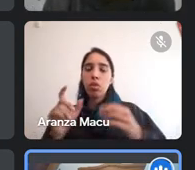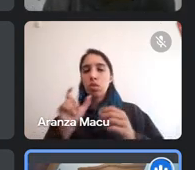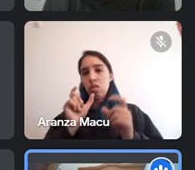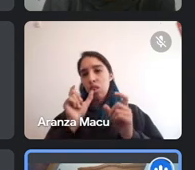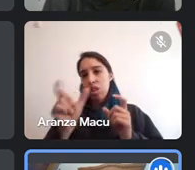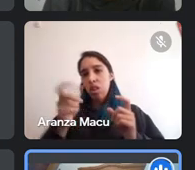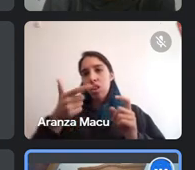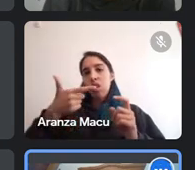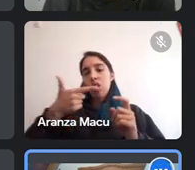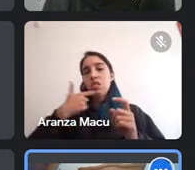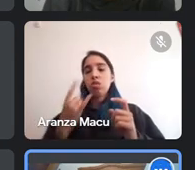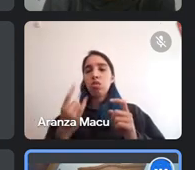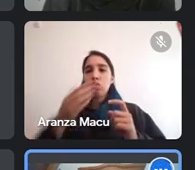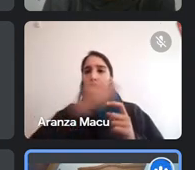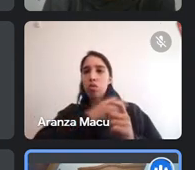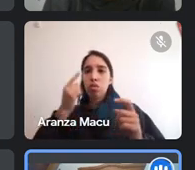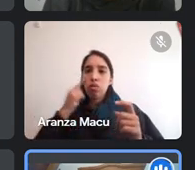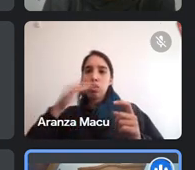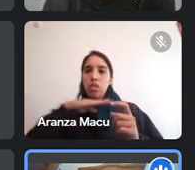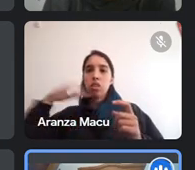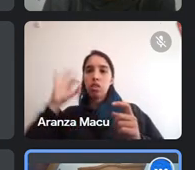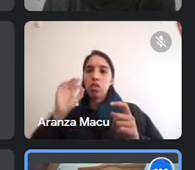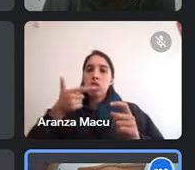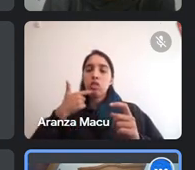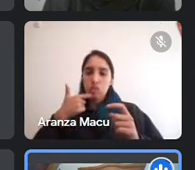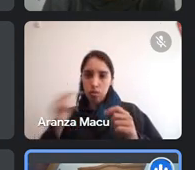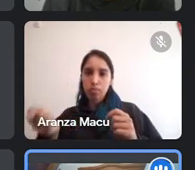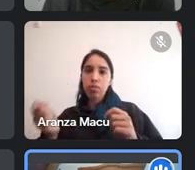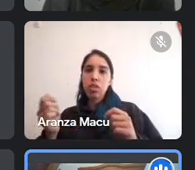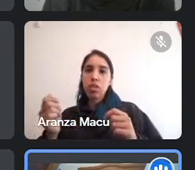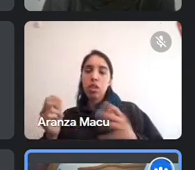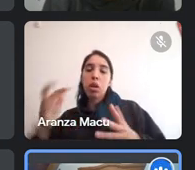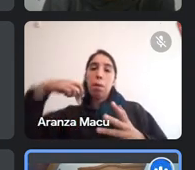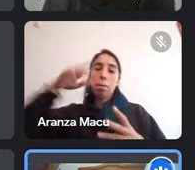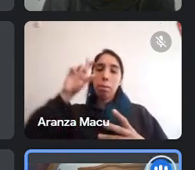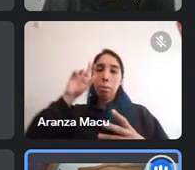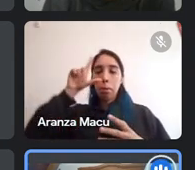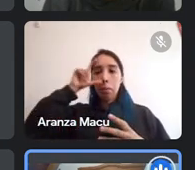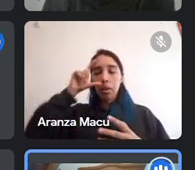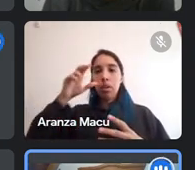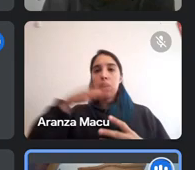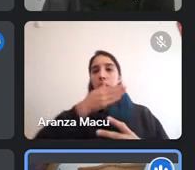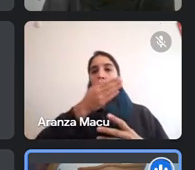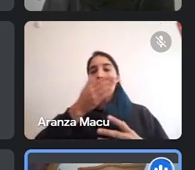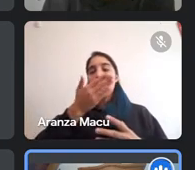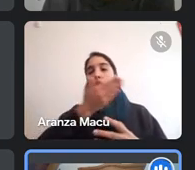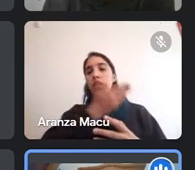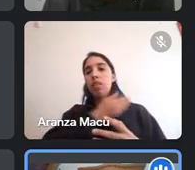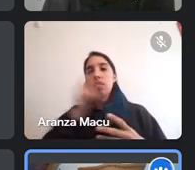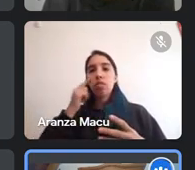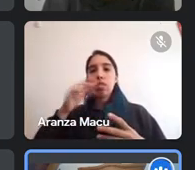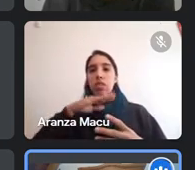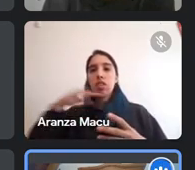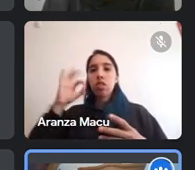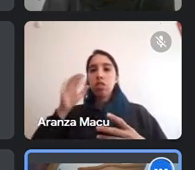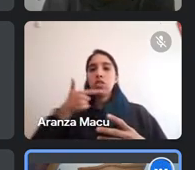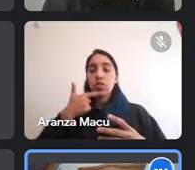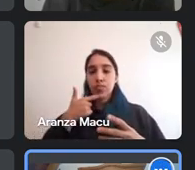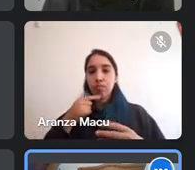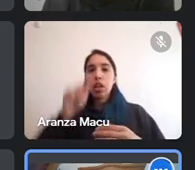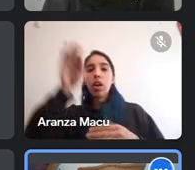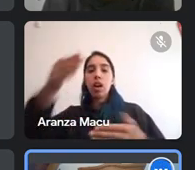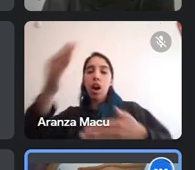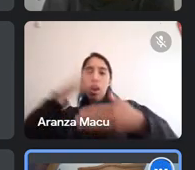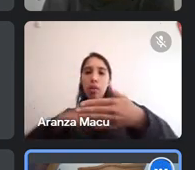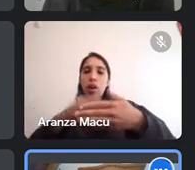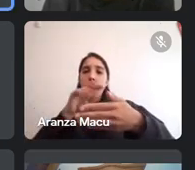hemos trabajado. Bien, y prefijos. Entonces tenemos ahora las preguntas. ¿Alcanzaron a hacerlas?